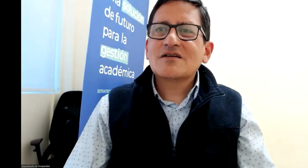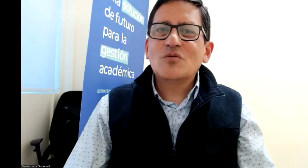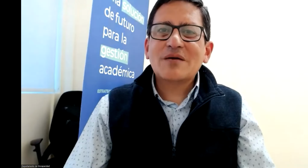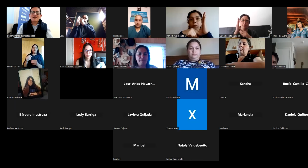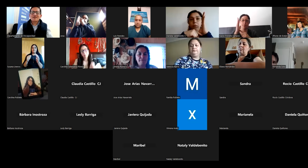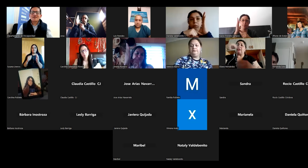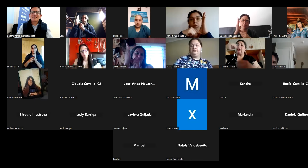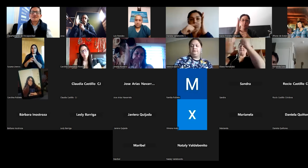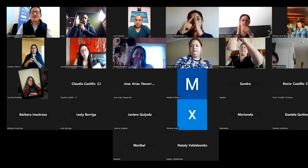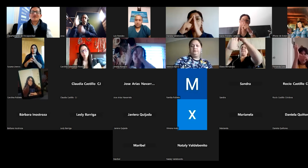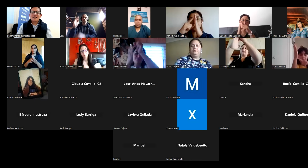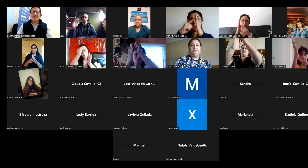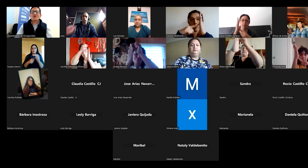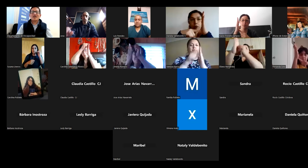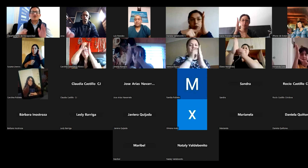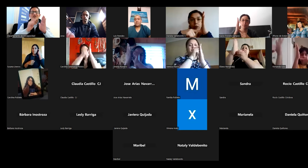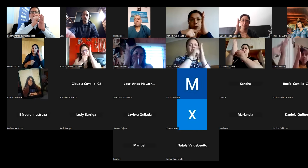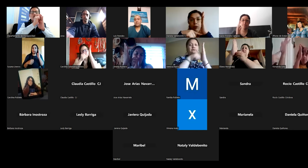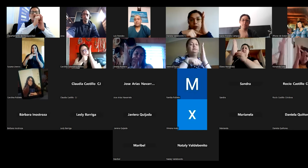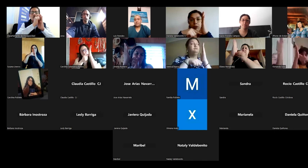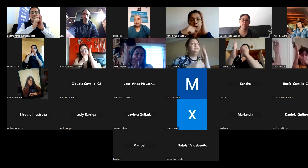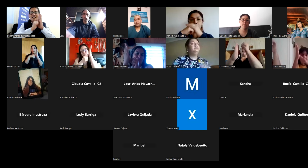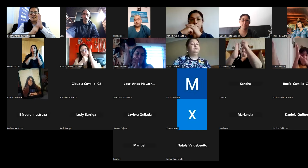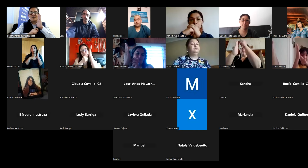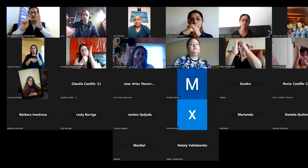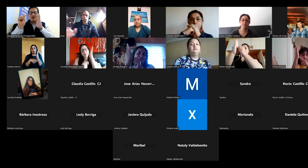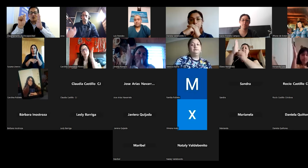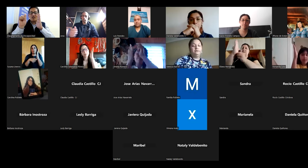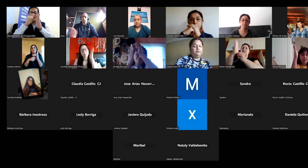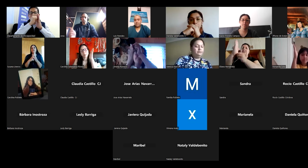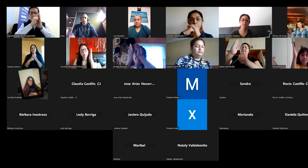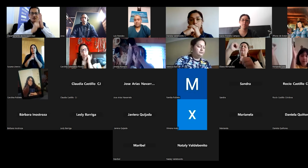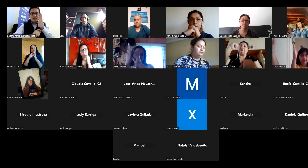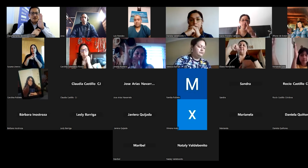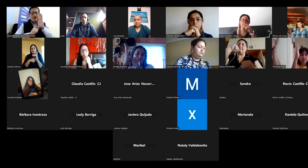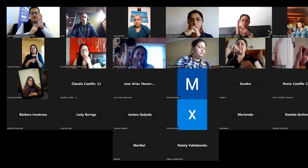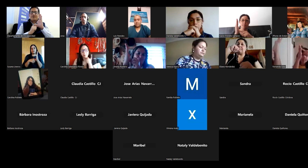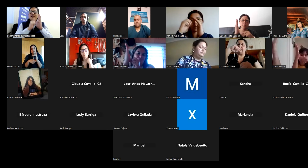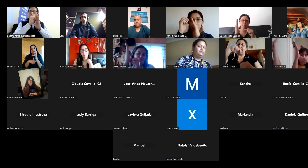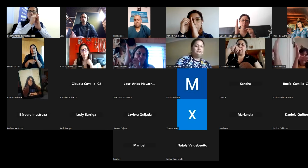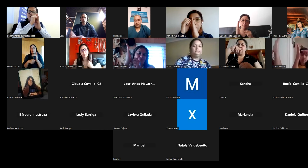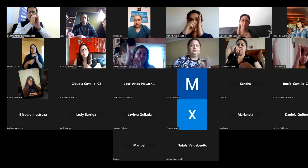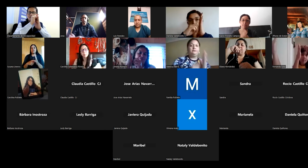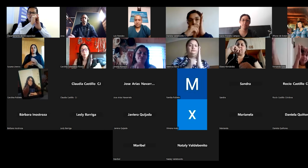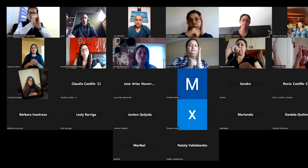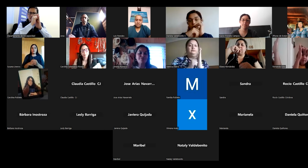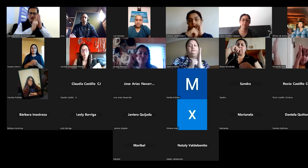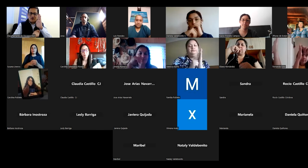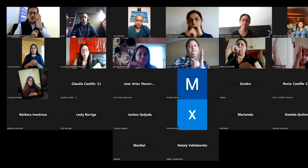¿cómo era mes? ya correcto ¿cierto? dibujando una rayita ahí con la puntita al dedo correcto el mes el es así ¿cierto? de arriba a abajo